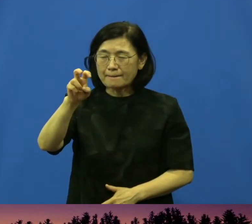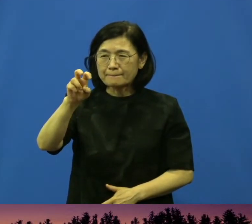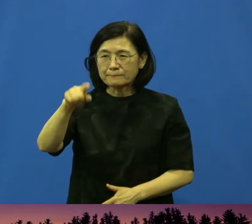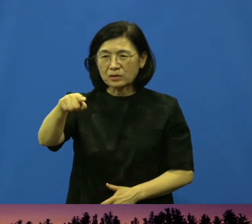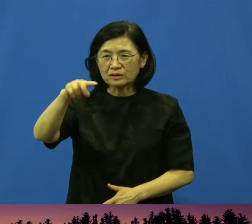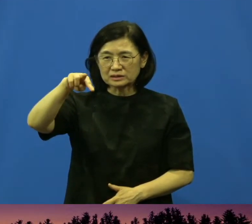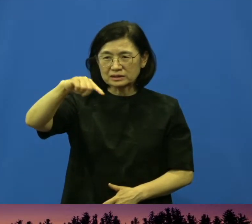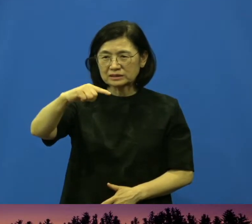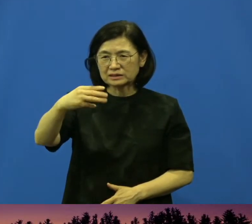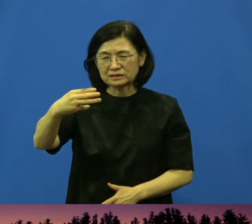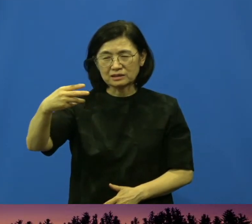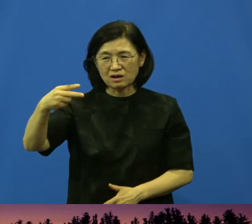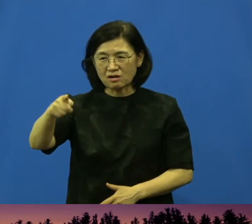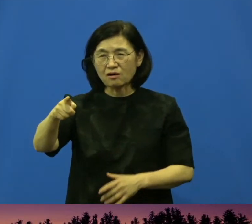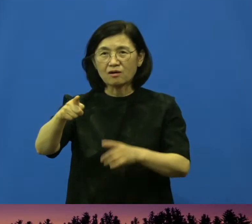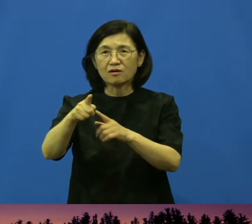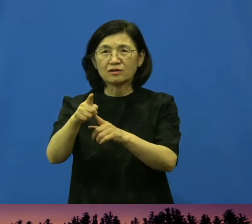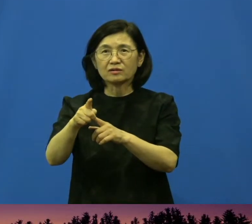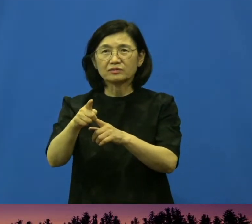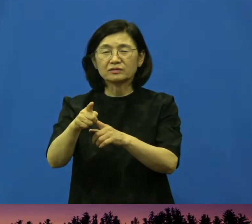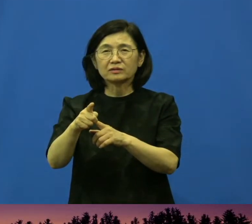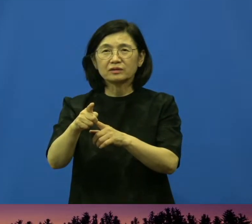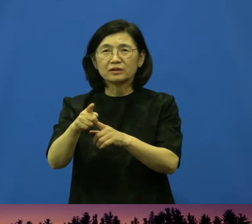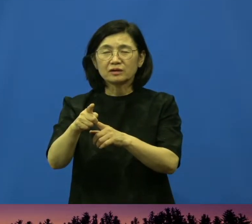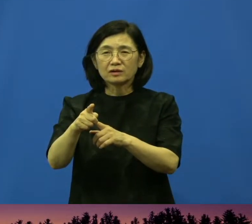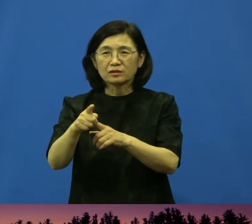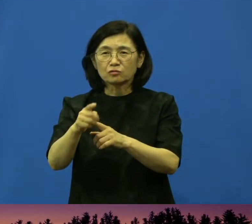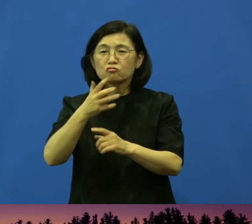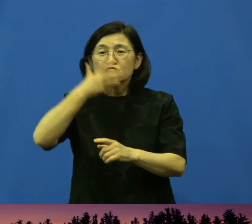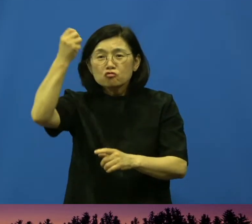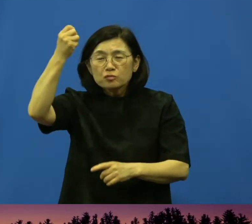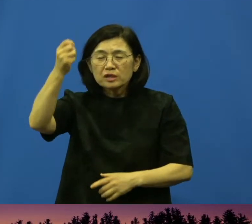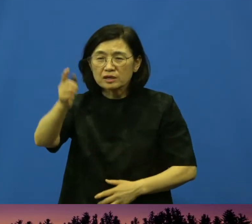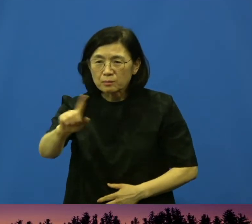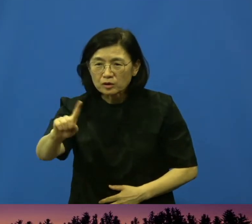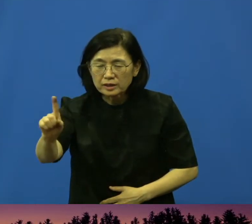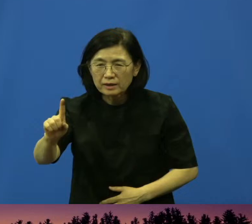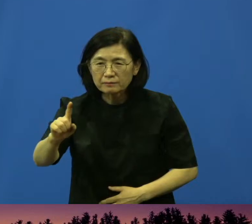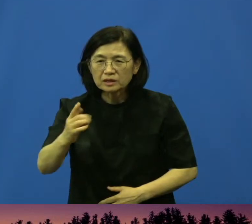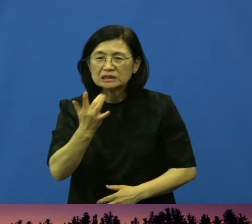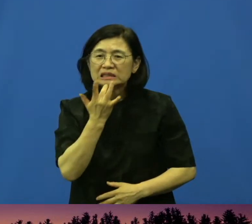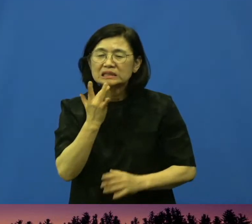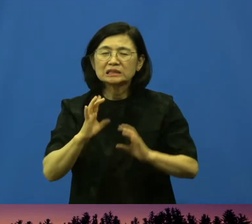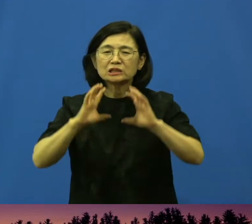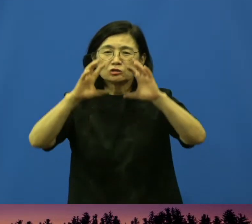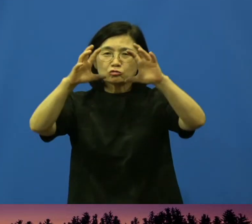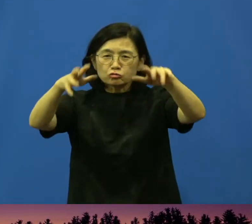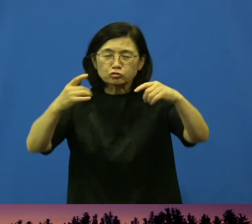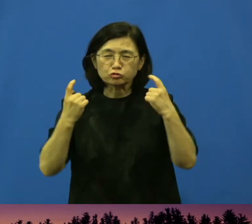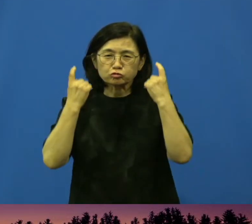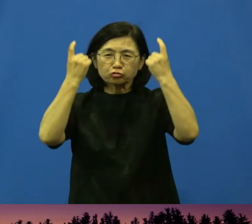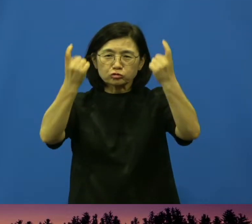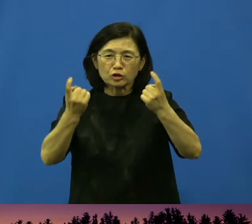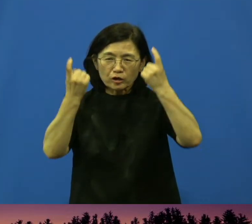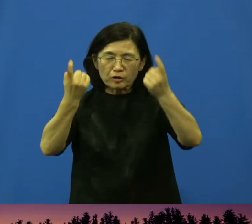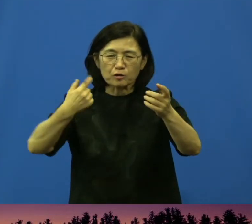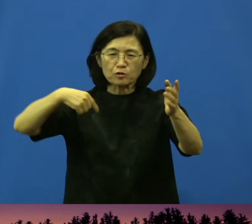튀기도 하고 그러니까. 우주여행에 대한 뭐 그런 꿈을 꾸고 엄청난 투자를 하고 있고 별짓을 하잖아요. 그죠?